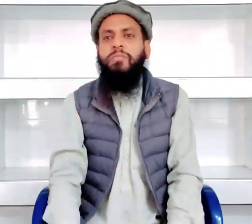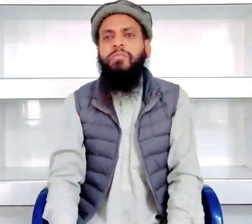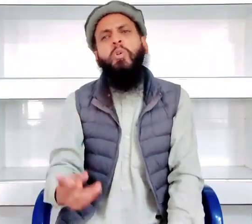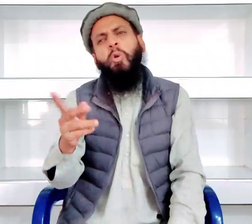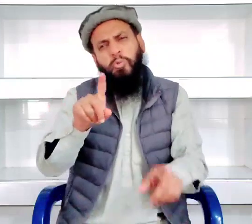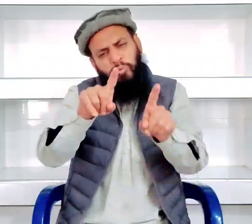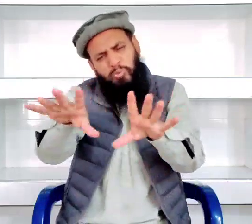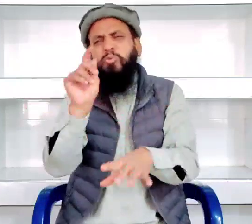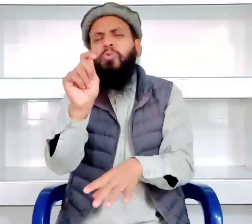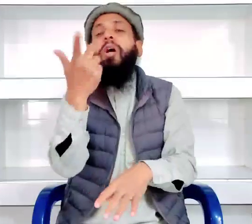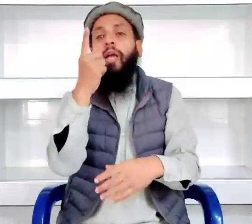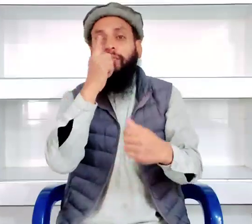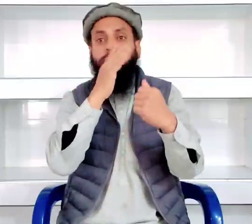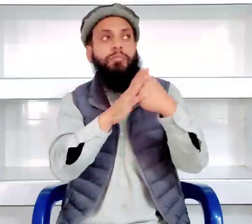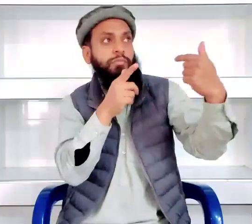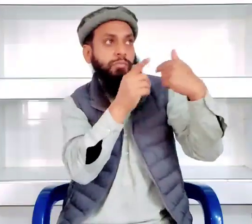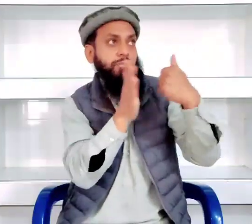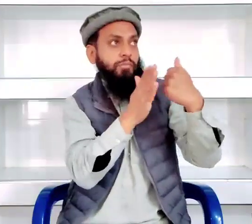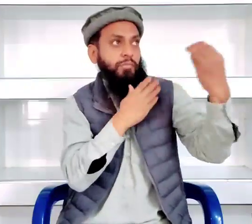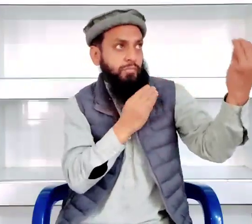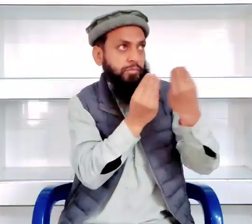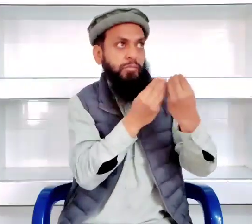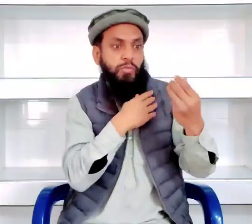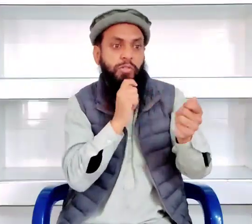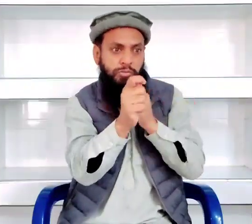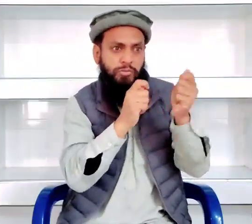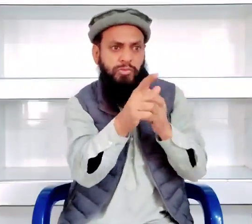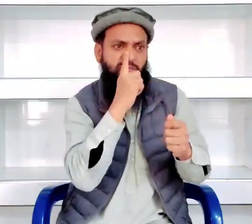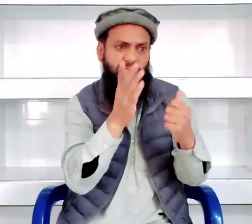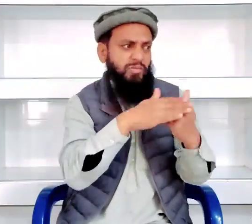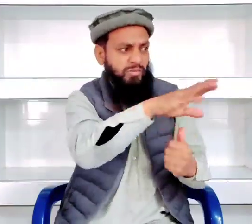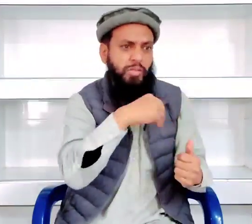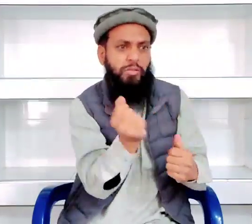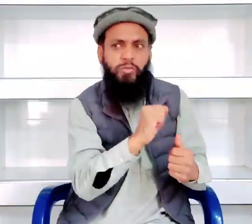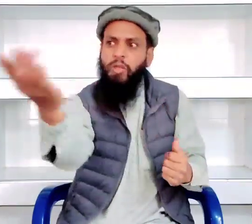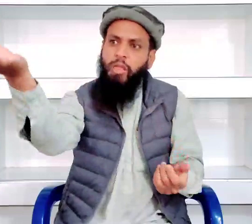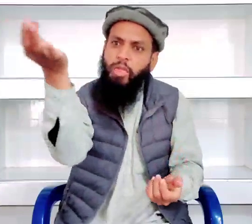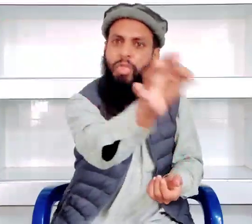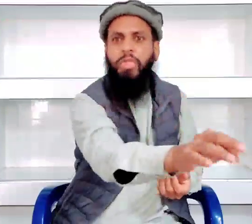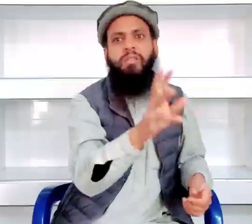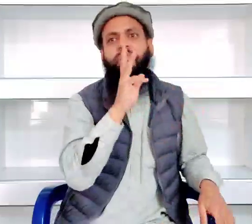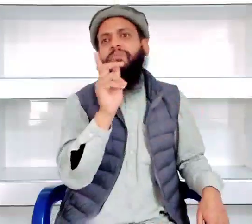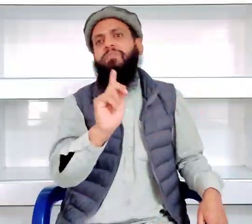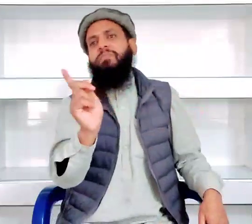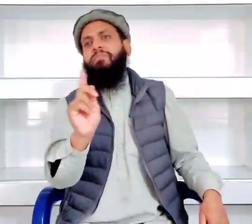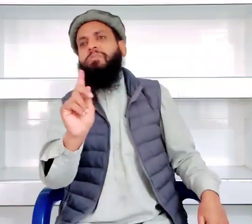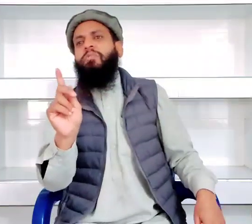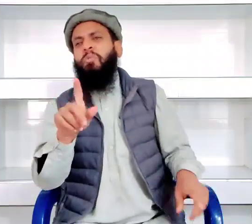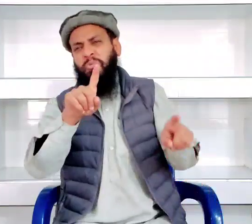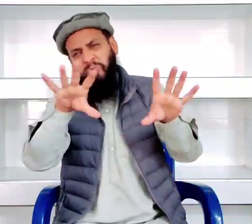وسلم نے بولی والی بیعت حرام کرا دی منع فرمایا رسول اللہ صلی اللہ علیہ وسلم نے یعنی بولی